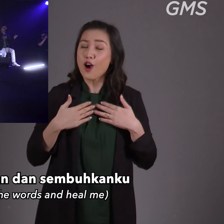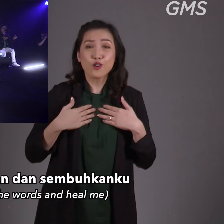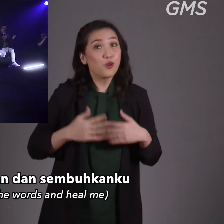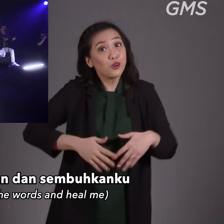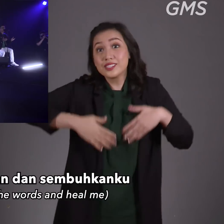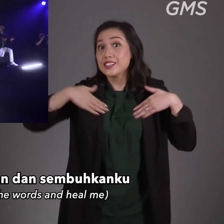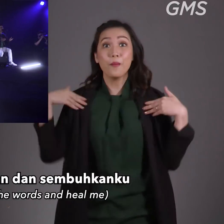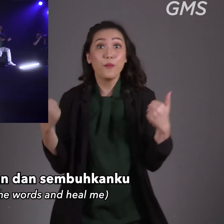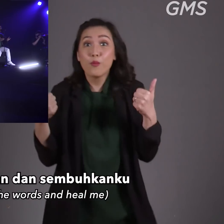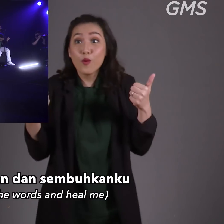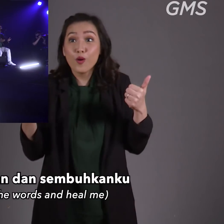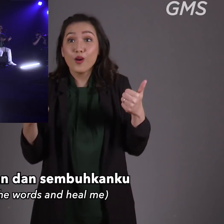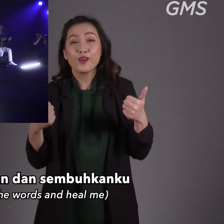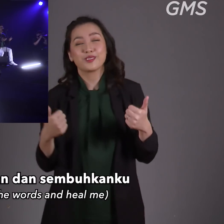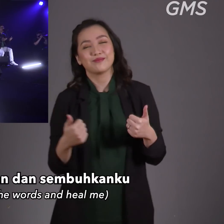dan